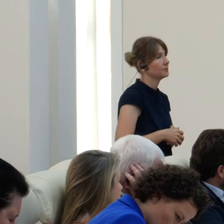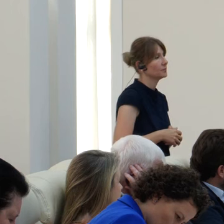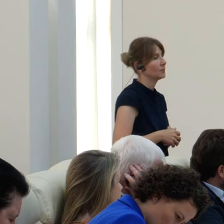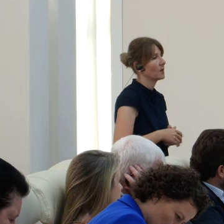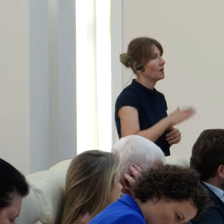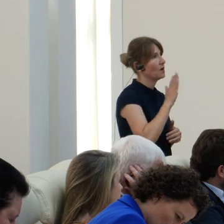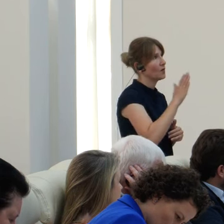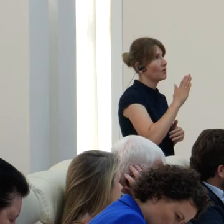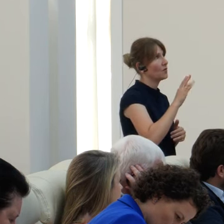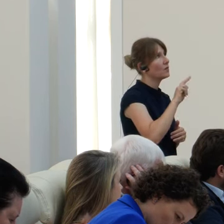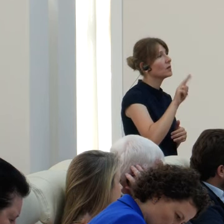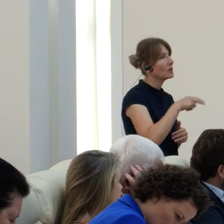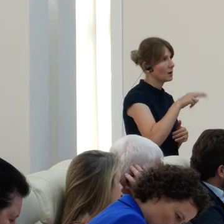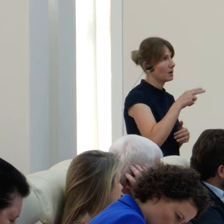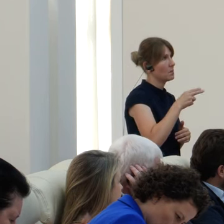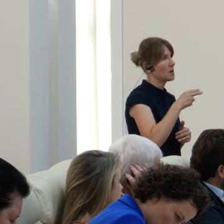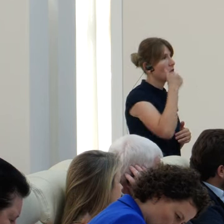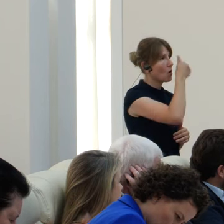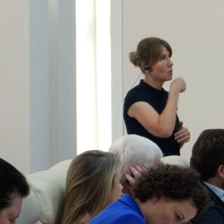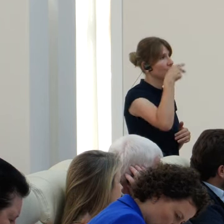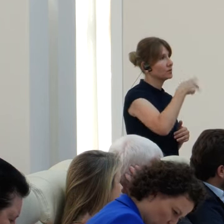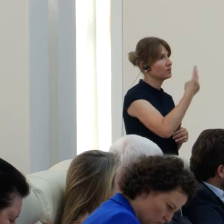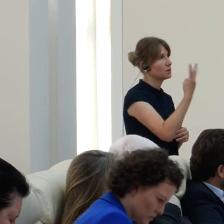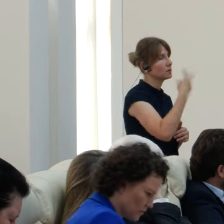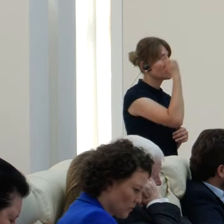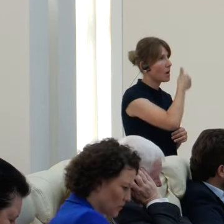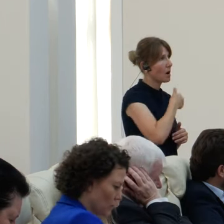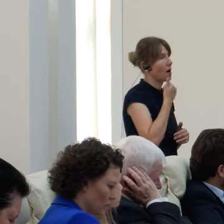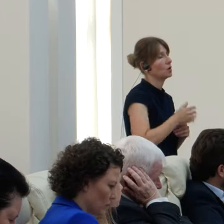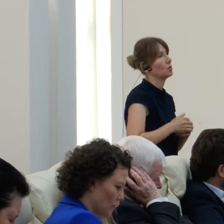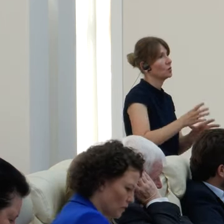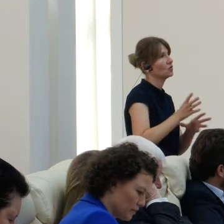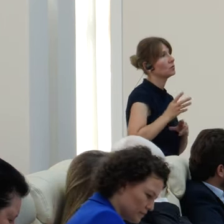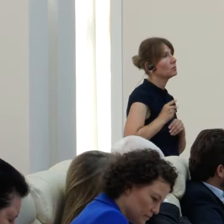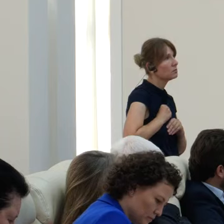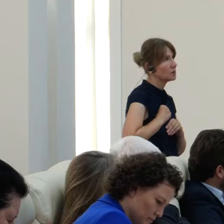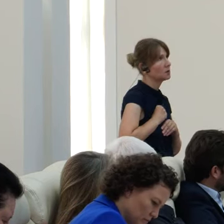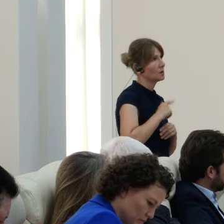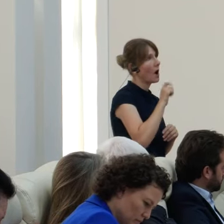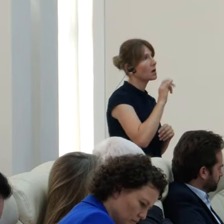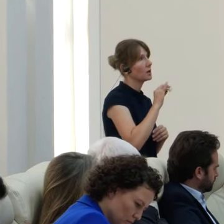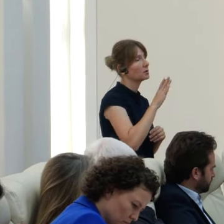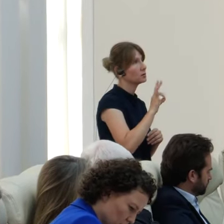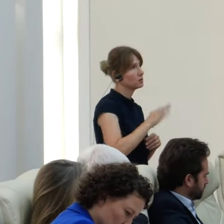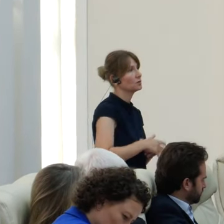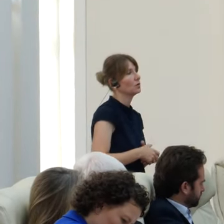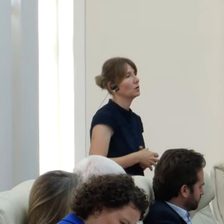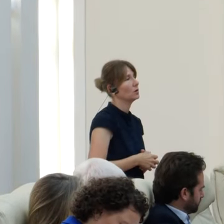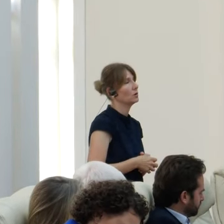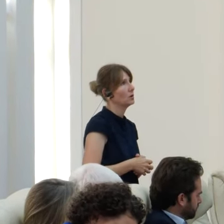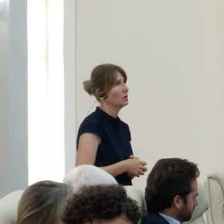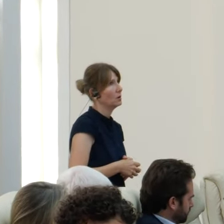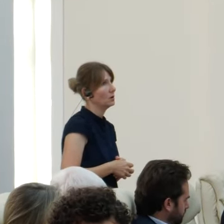În luna decembrie 2023, împreună cu câteva agenții ONU,